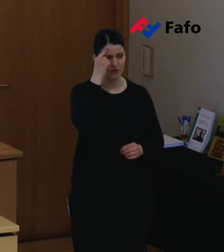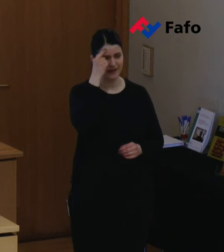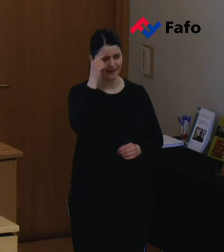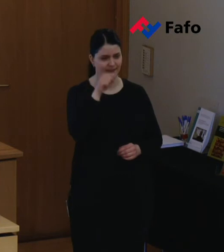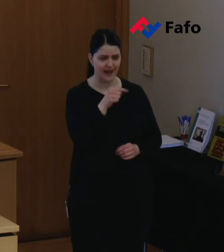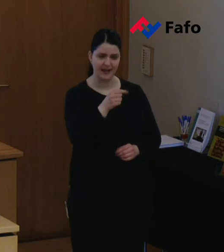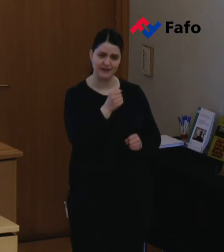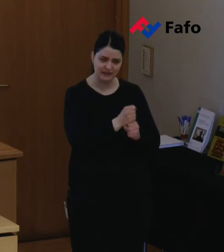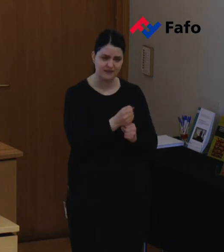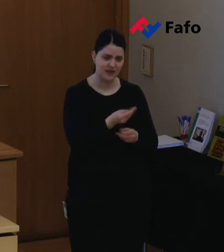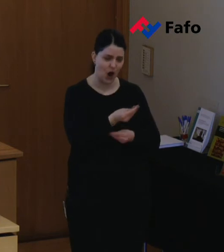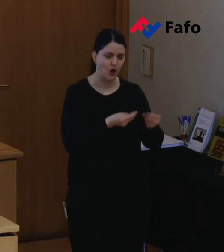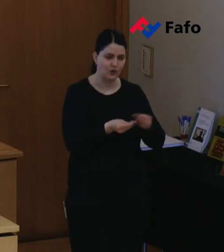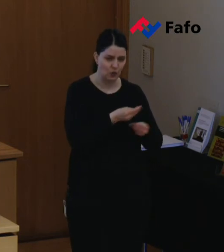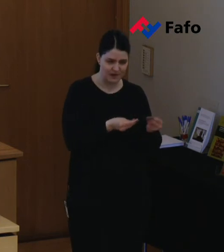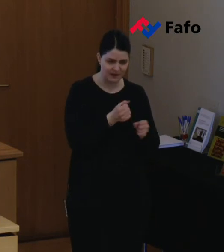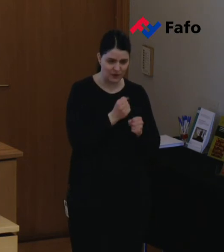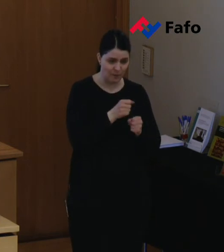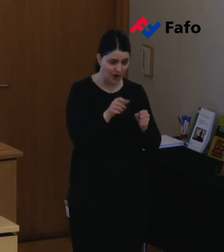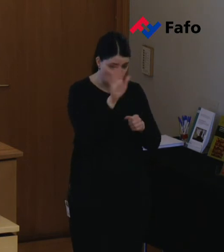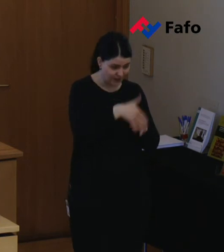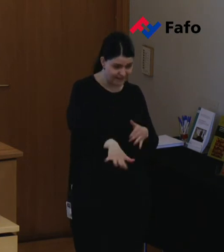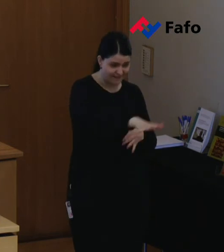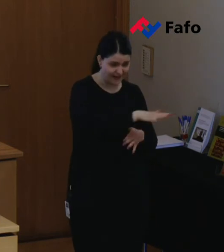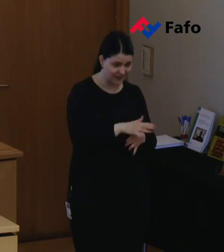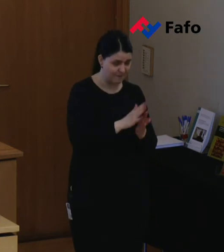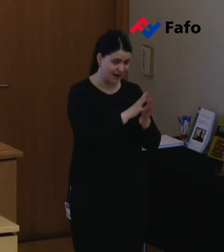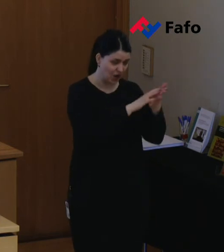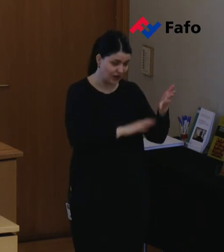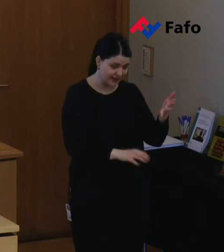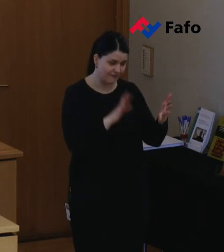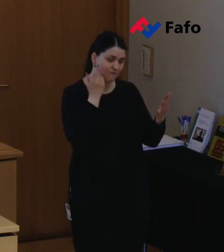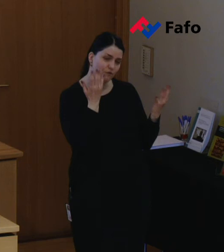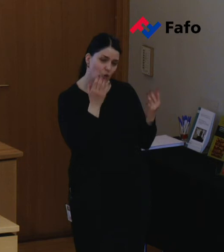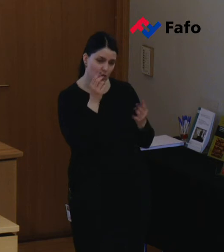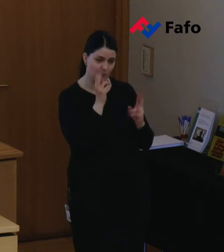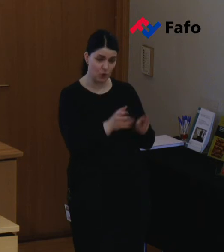ganske økonomisk å jobbe ut i felt og få gjort vurdering og kartlegging av der brukerne